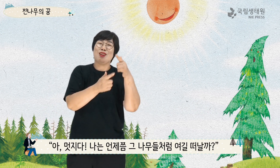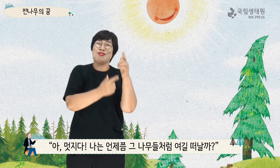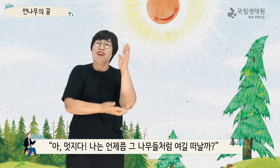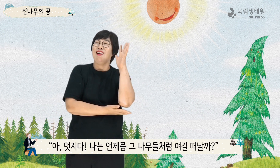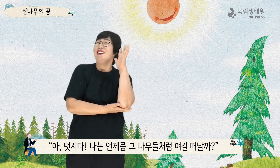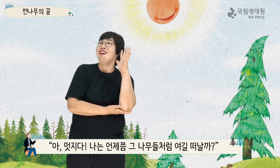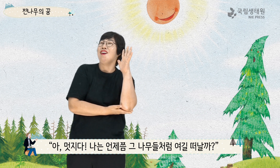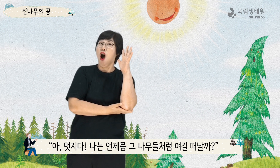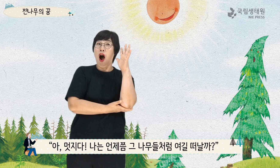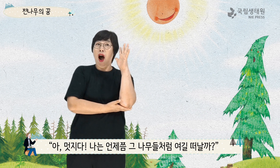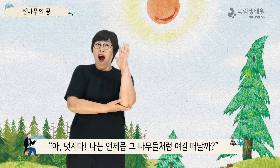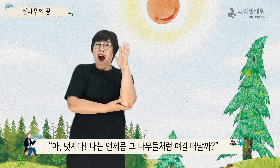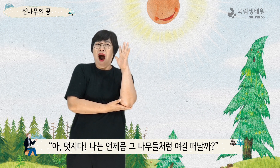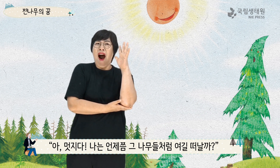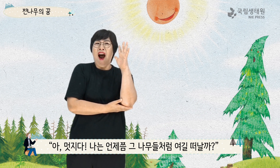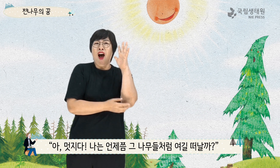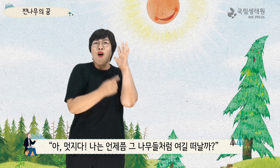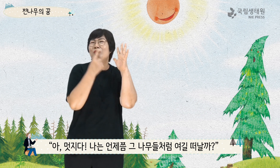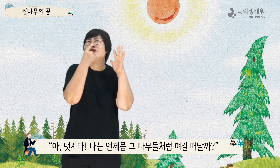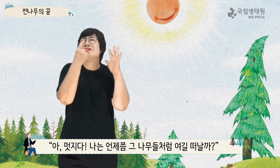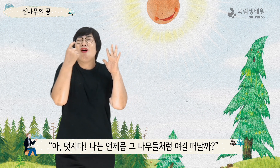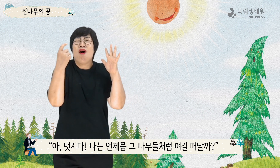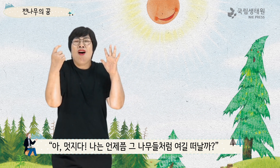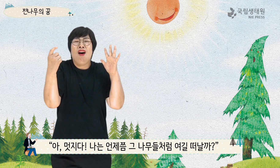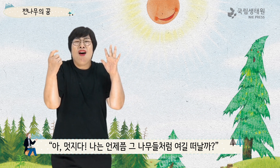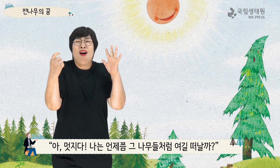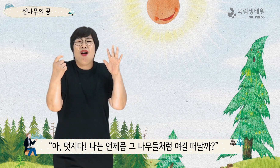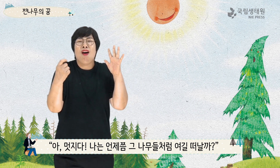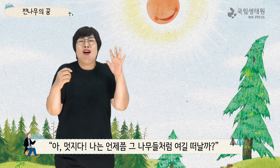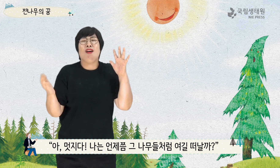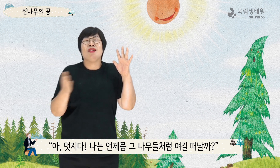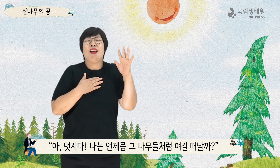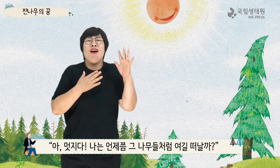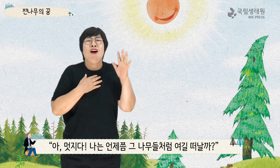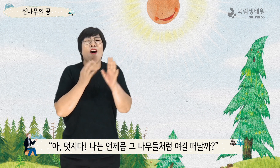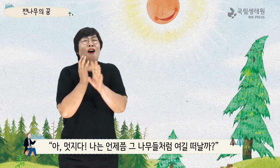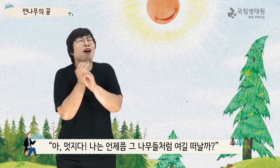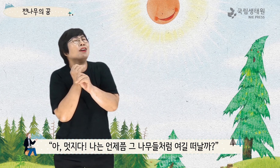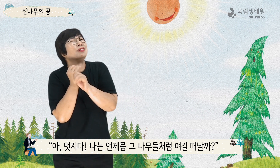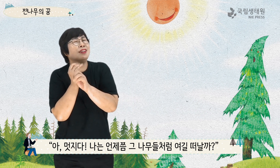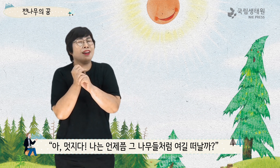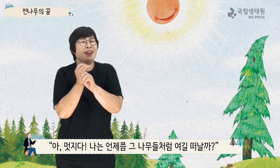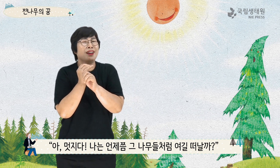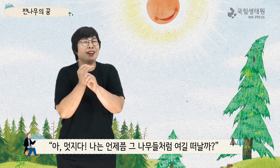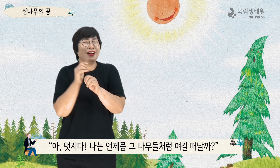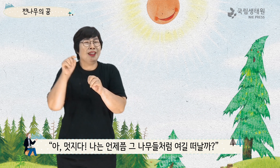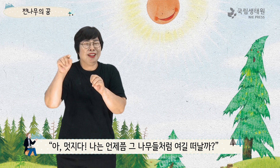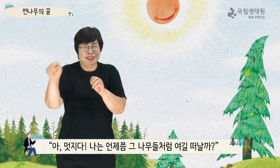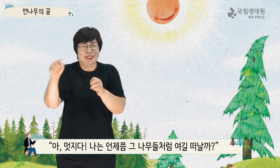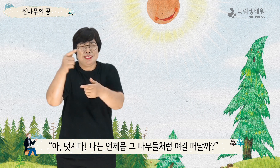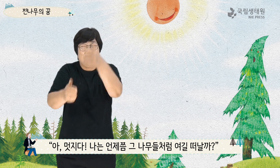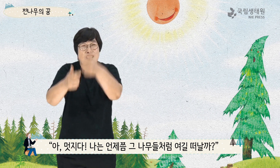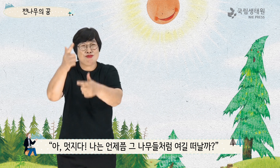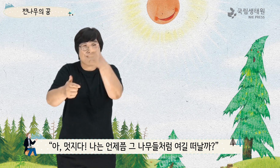아, 멋지다. 나는 언제쯤 그 나무들처럼 여길 떠날까?